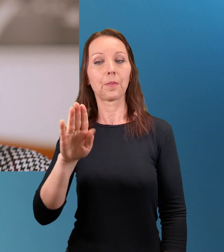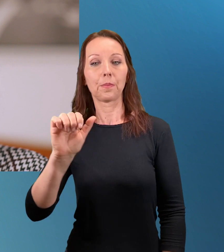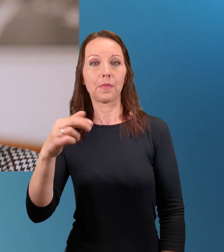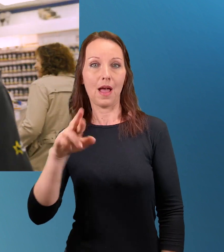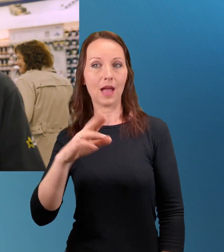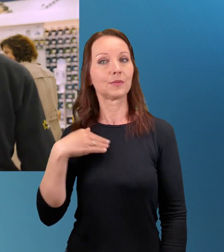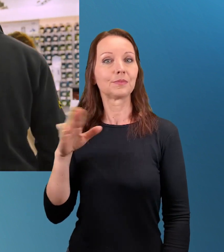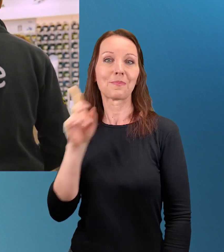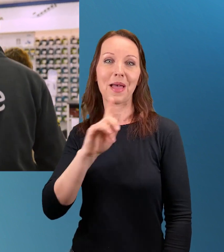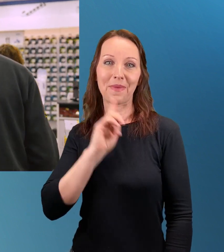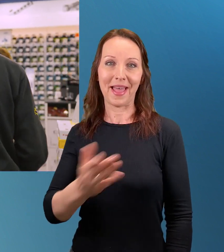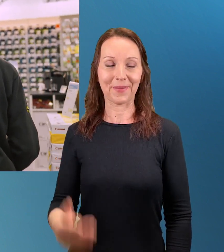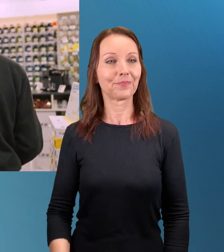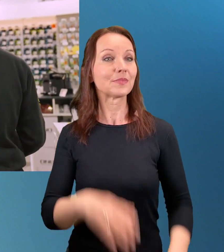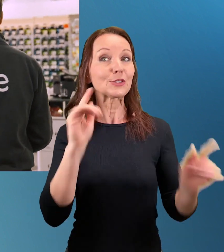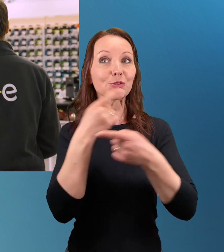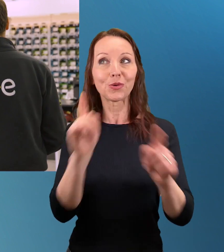Oliver. Ciao, meinander.